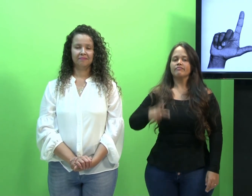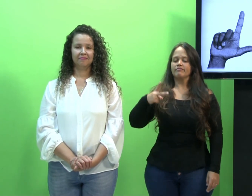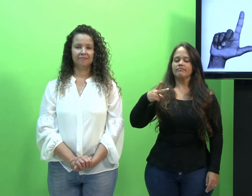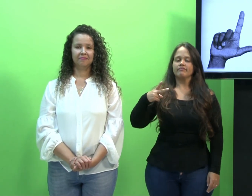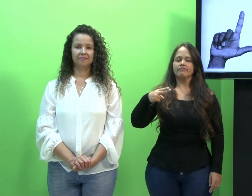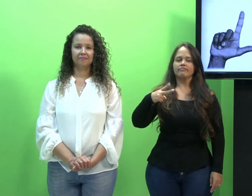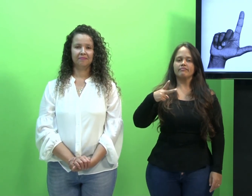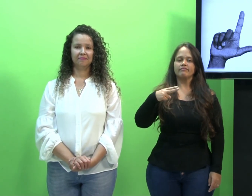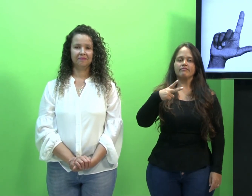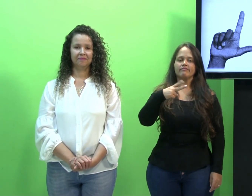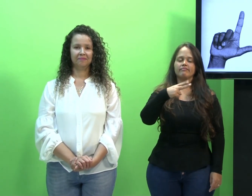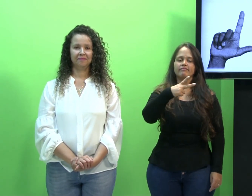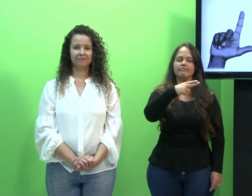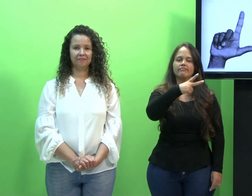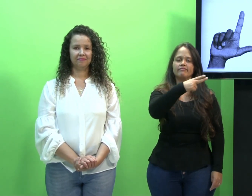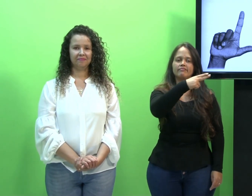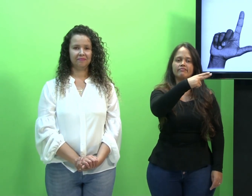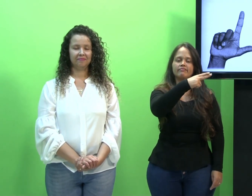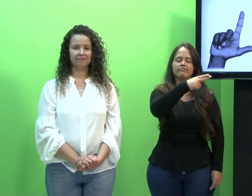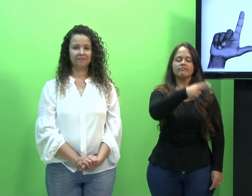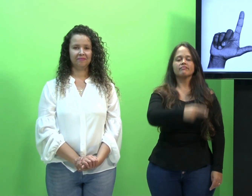Cortar com tesoura.